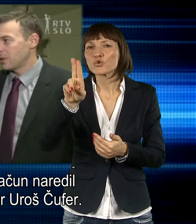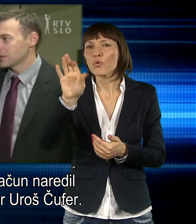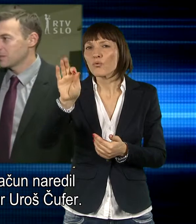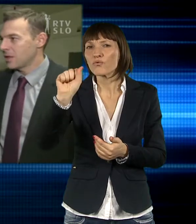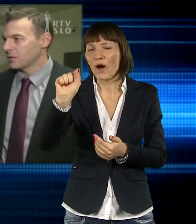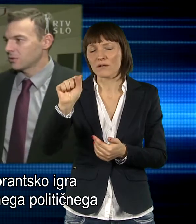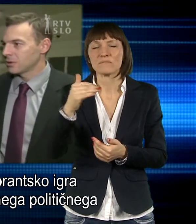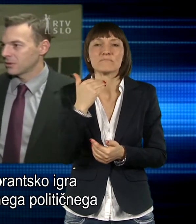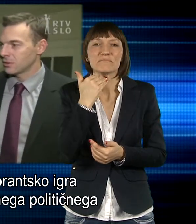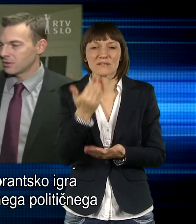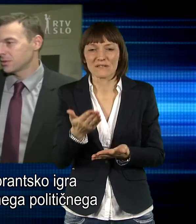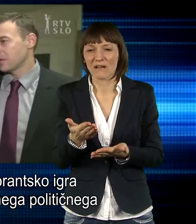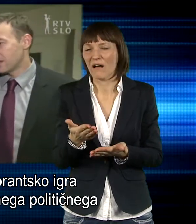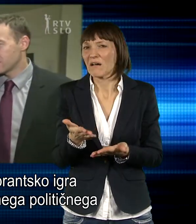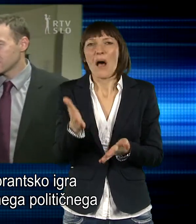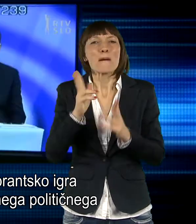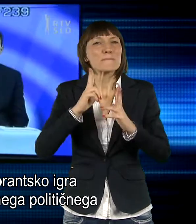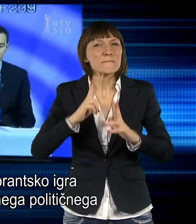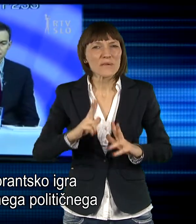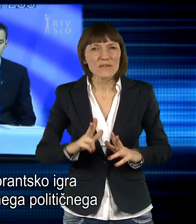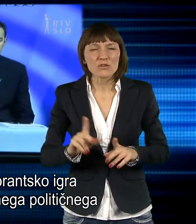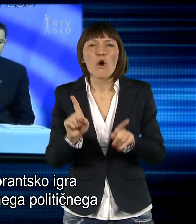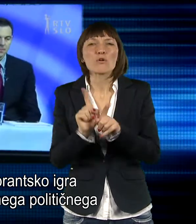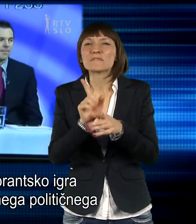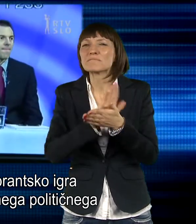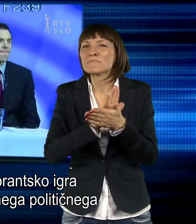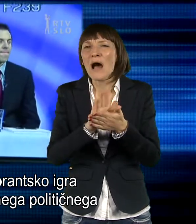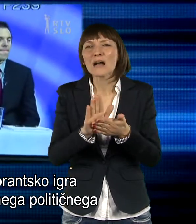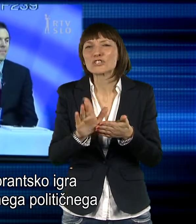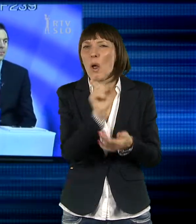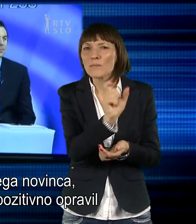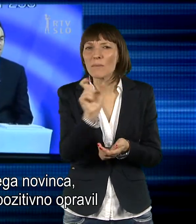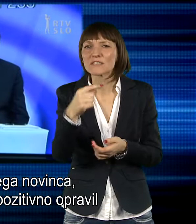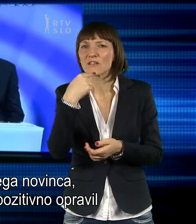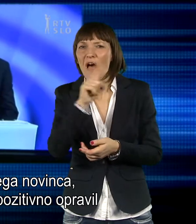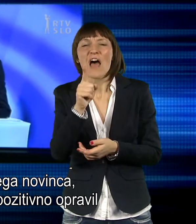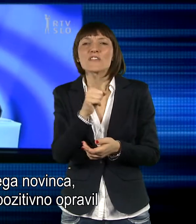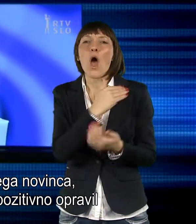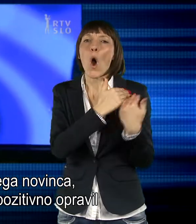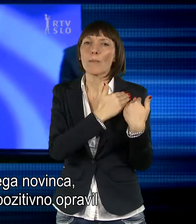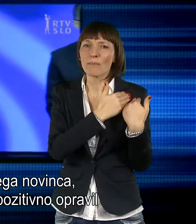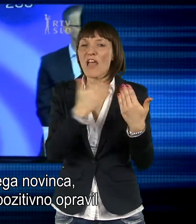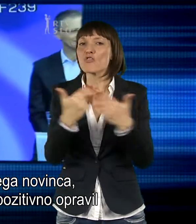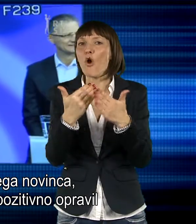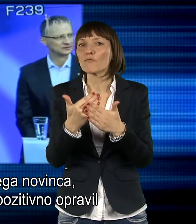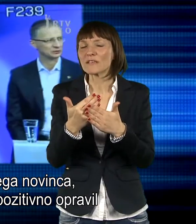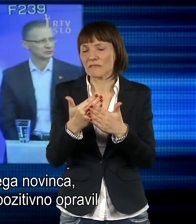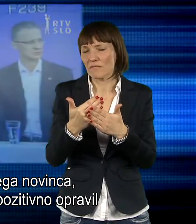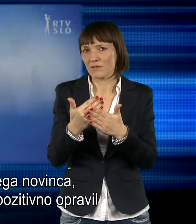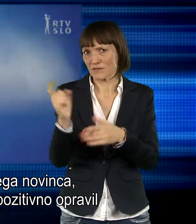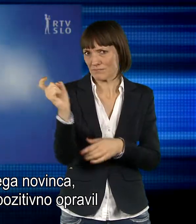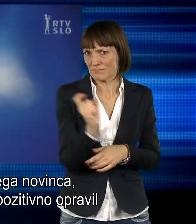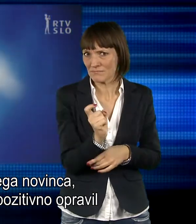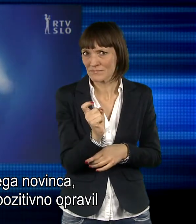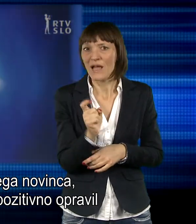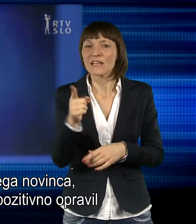Čufer. Mirno, celo ignorantsko igra vlogo redkobesednega političnega, neobremenjenega novinca, ki je po